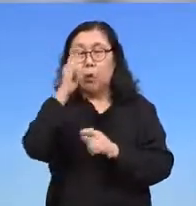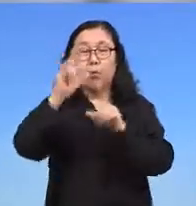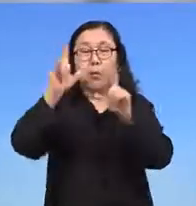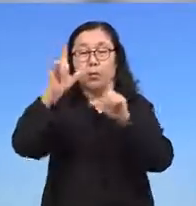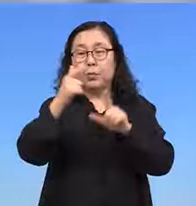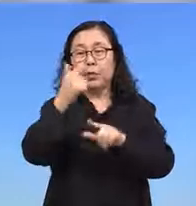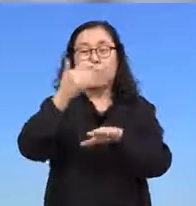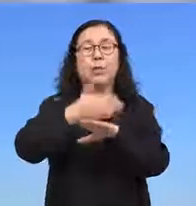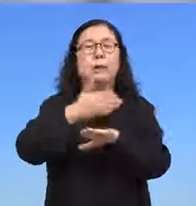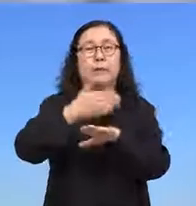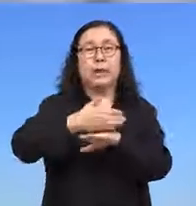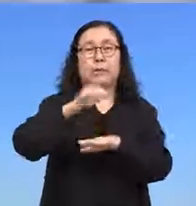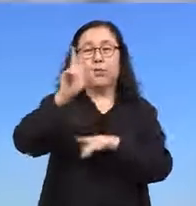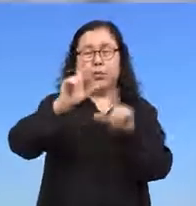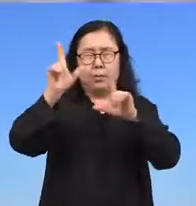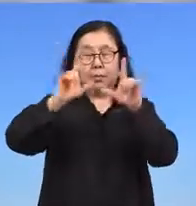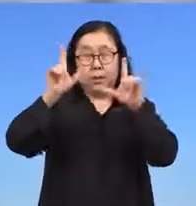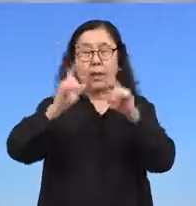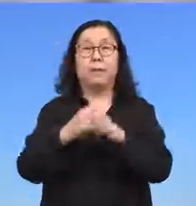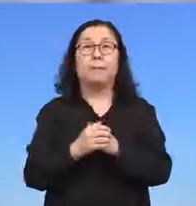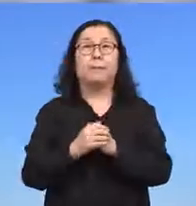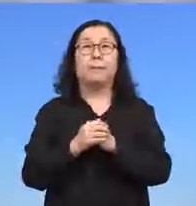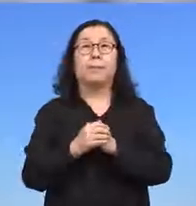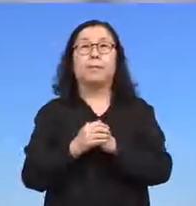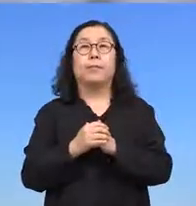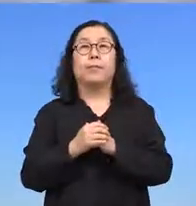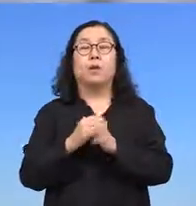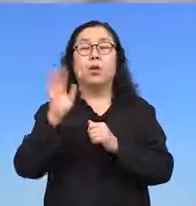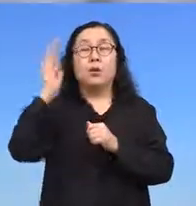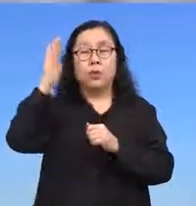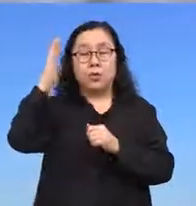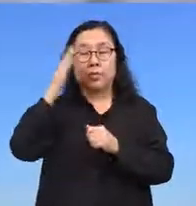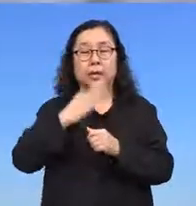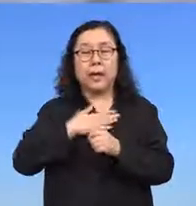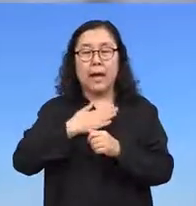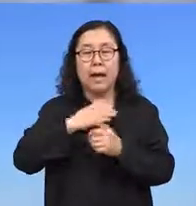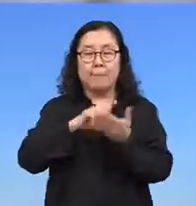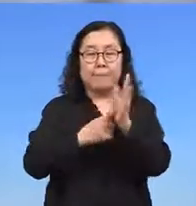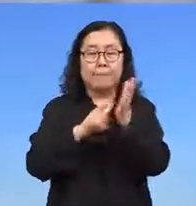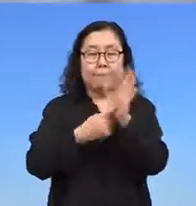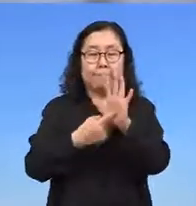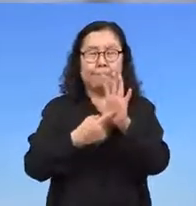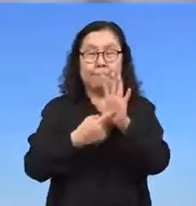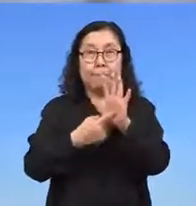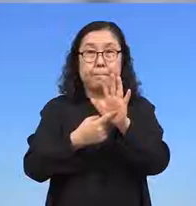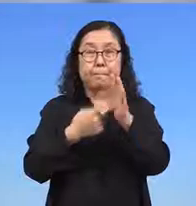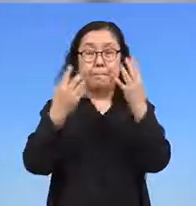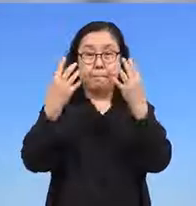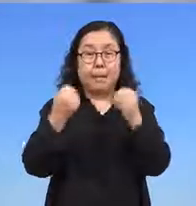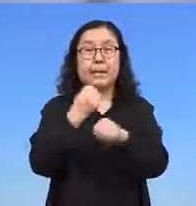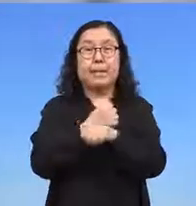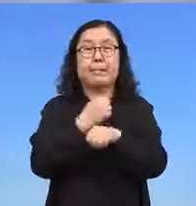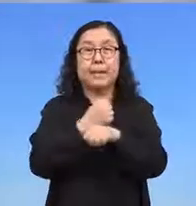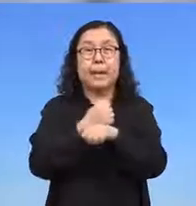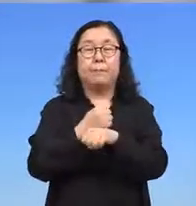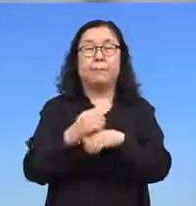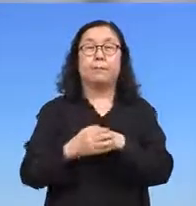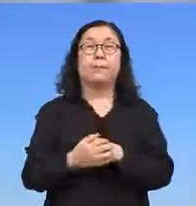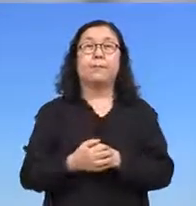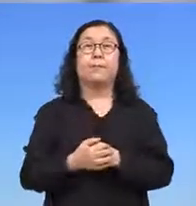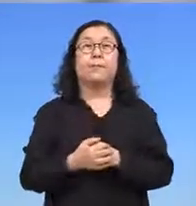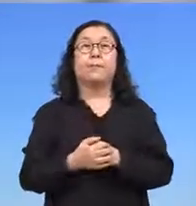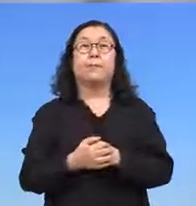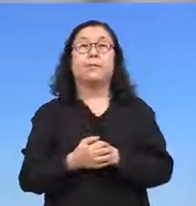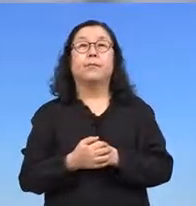있는 모습이 제게는 너무나 감사한 선물이에요. 요새 자주 표현을 해요. 마음을 제가 잘